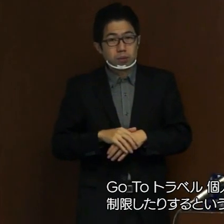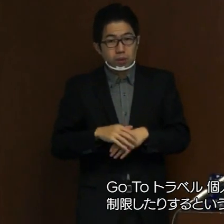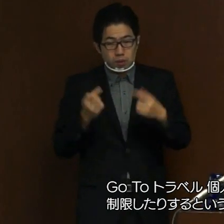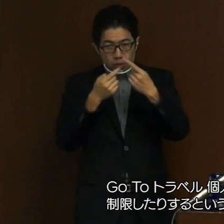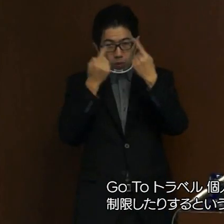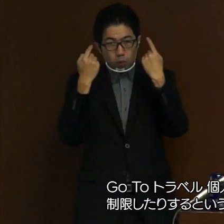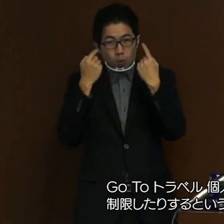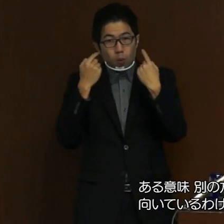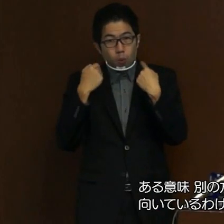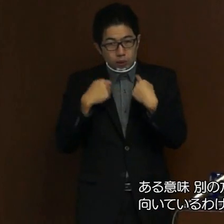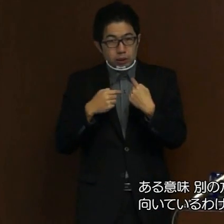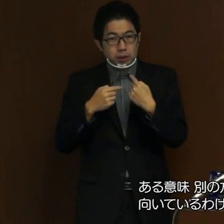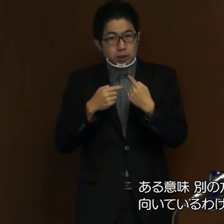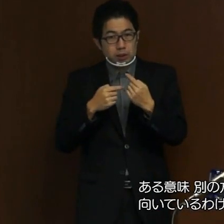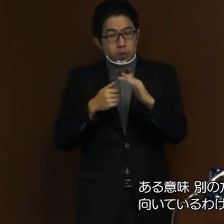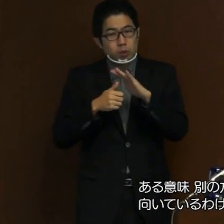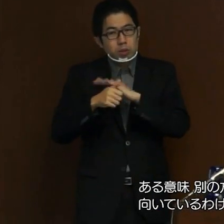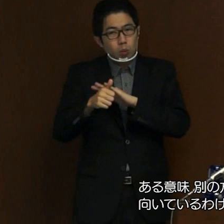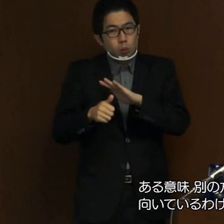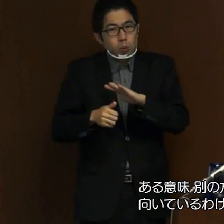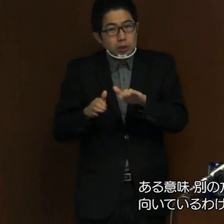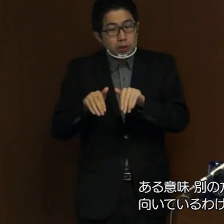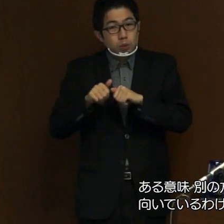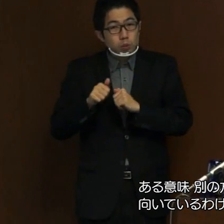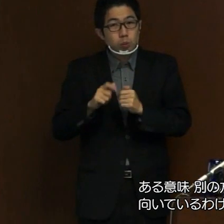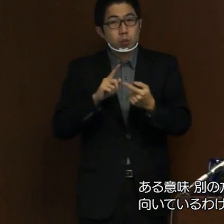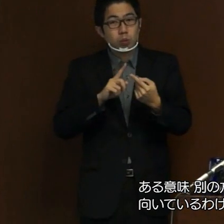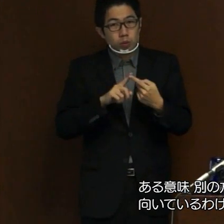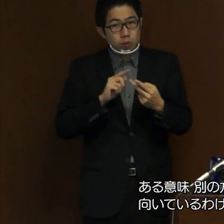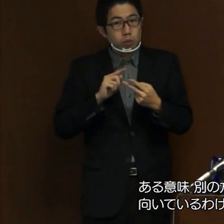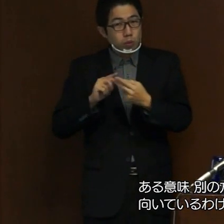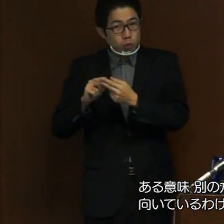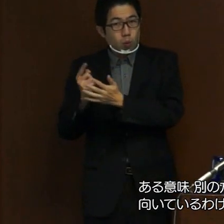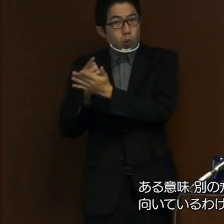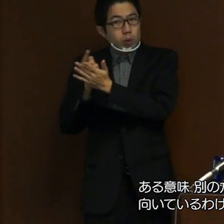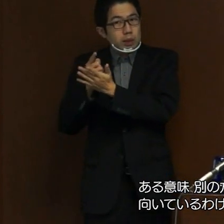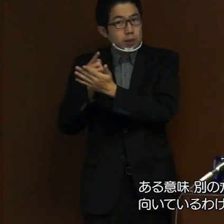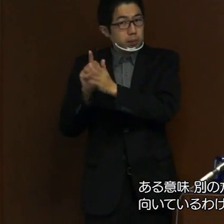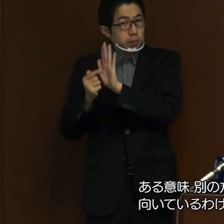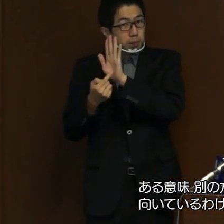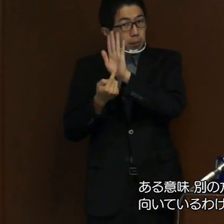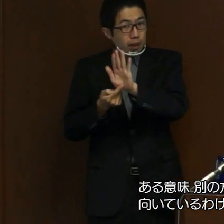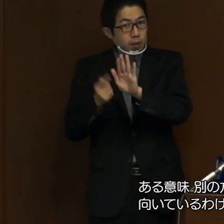粛を制限しない政策というのもある意味別の方向を向いているわけですけれども、